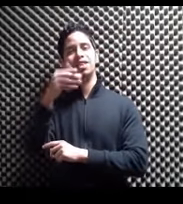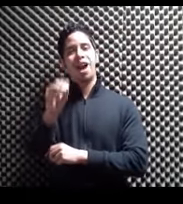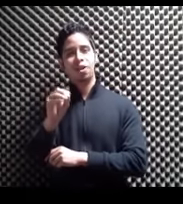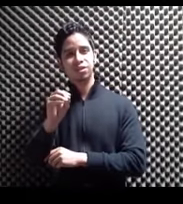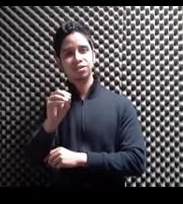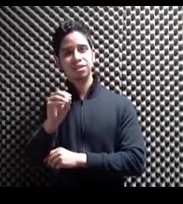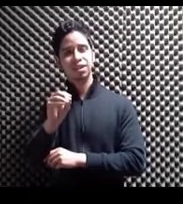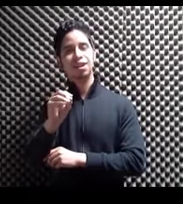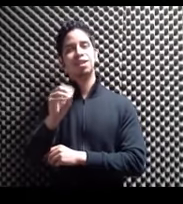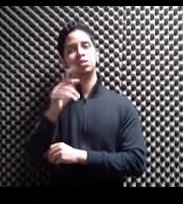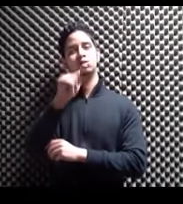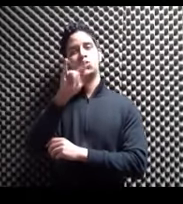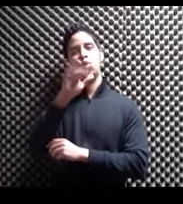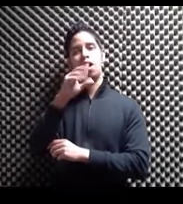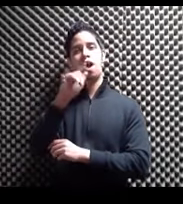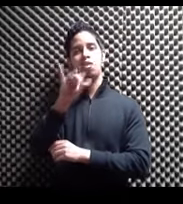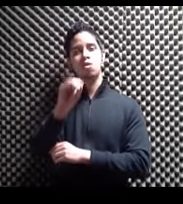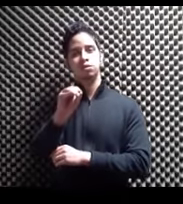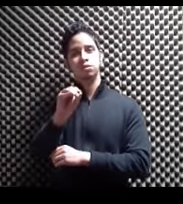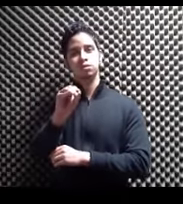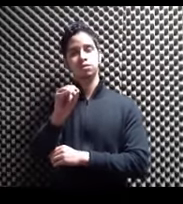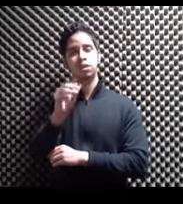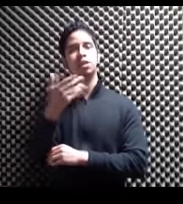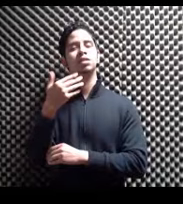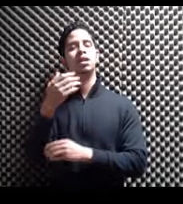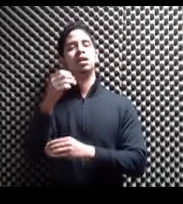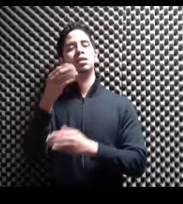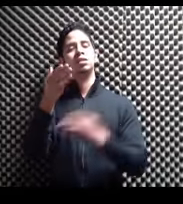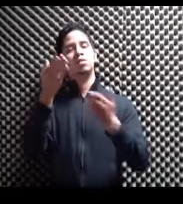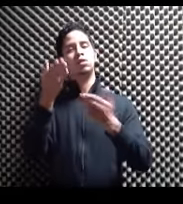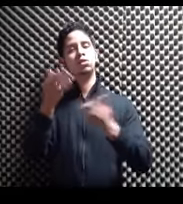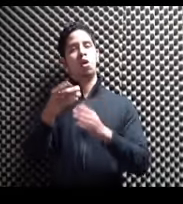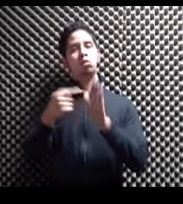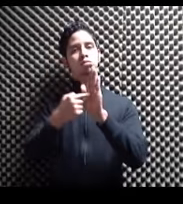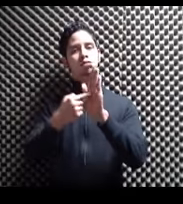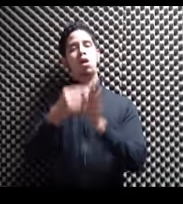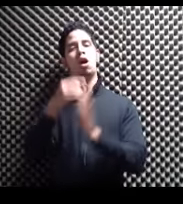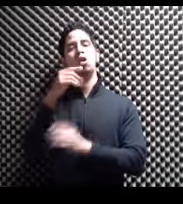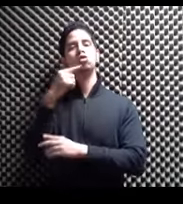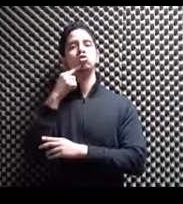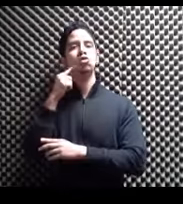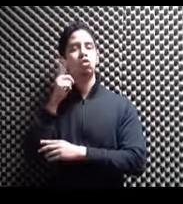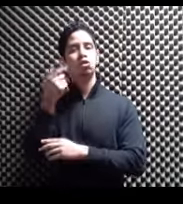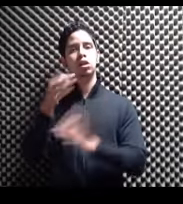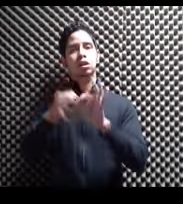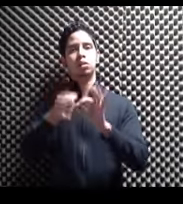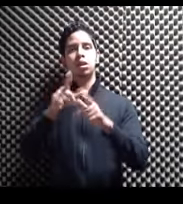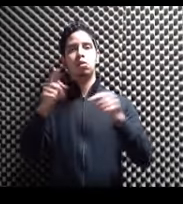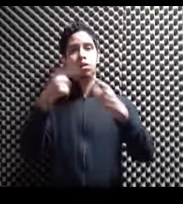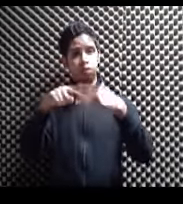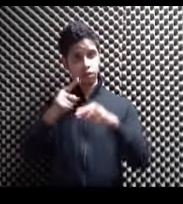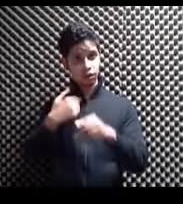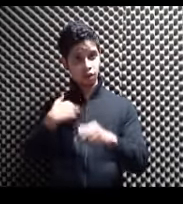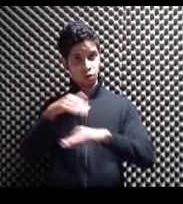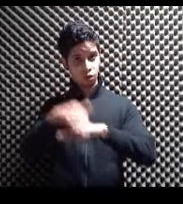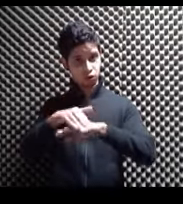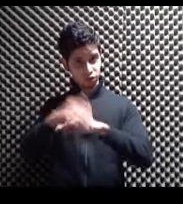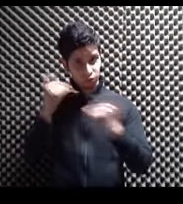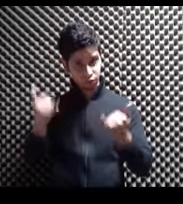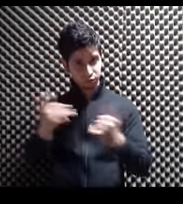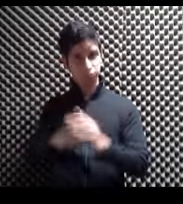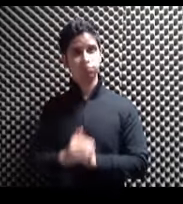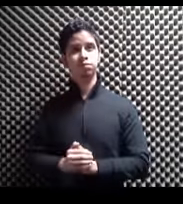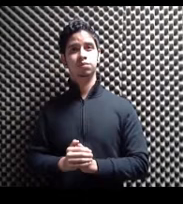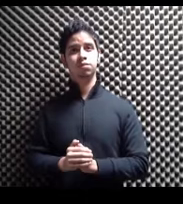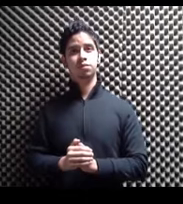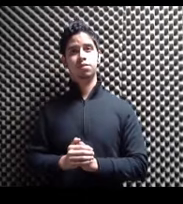Joselo, de Servicio Orientados al Sordo, que está aquí nuestro intérprete de lenguaje de señas de la noche de hoy. Desde hace un tiempito.